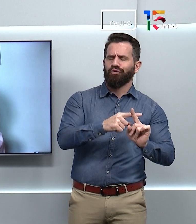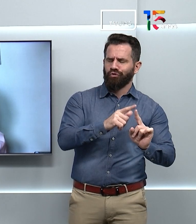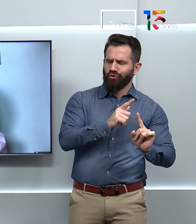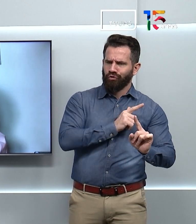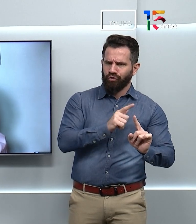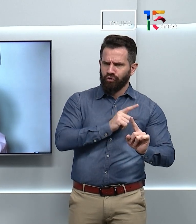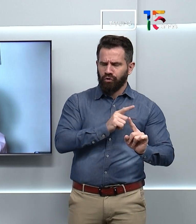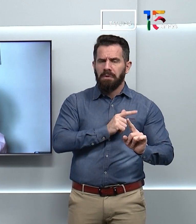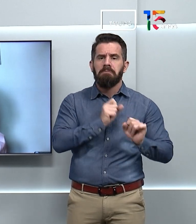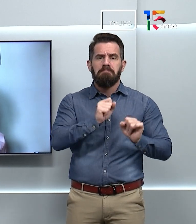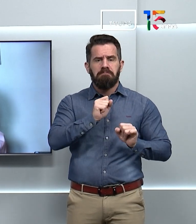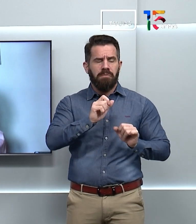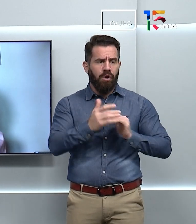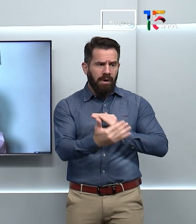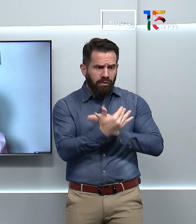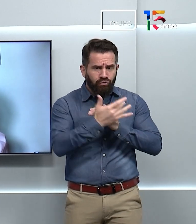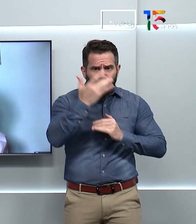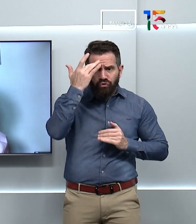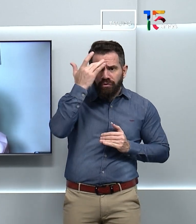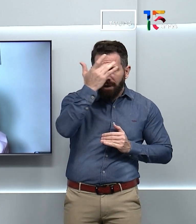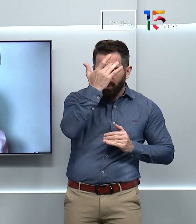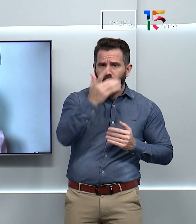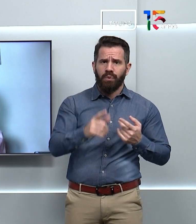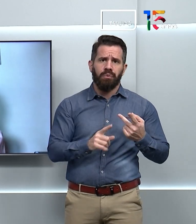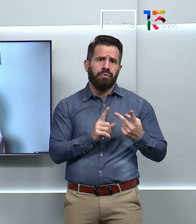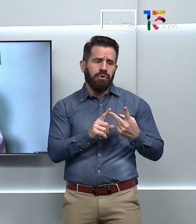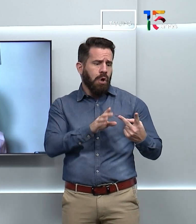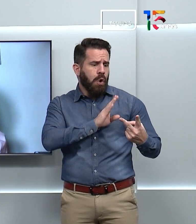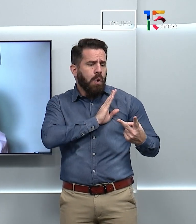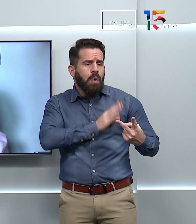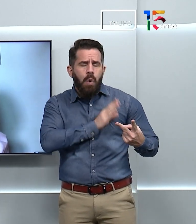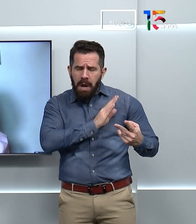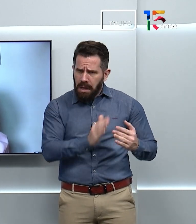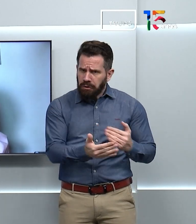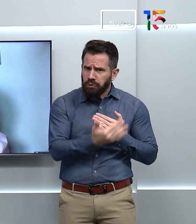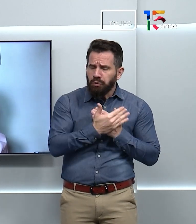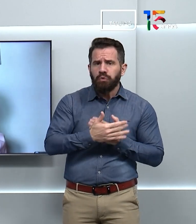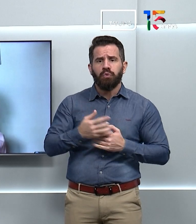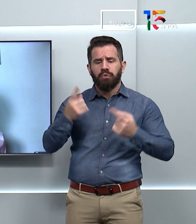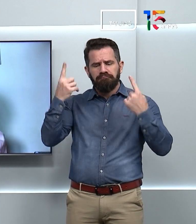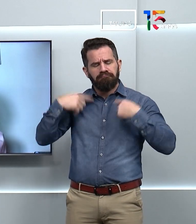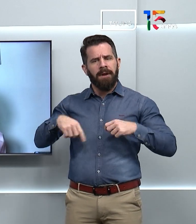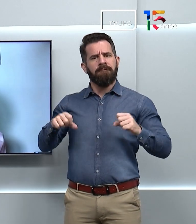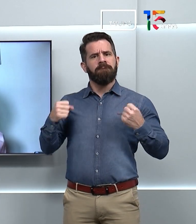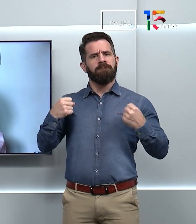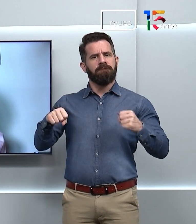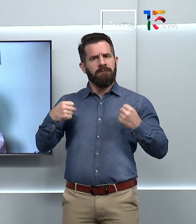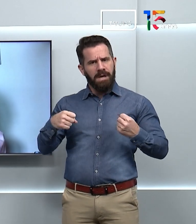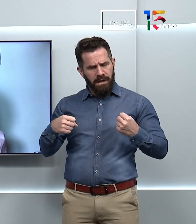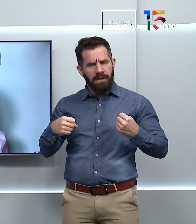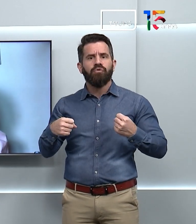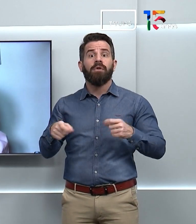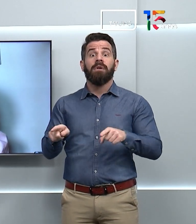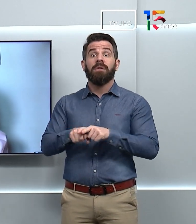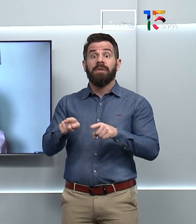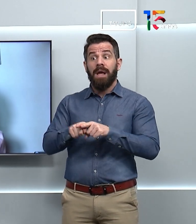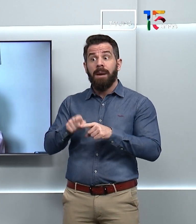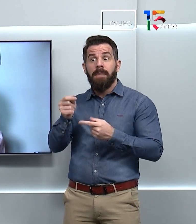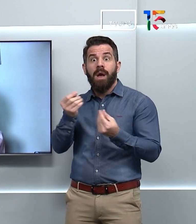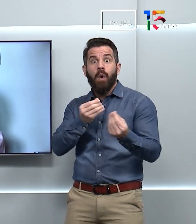corpo, tanto para a saúde mental, para o coração, para o desempenho físico e para a prevenção de doenças.